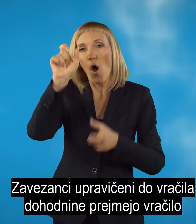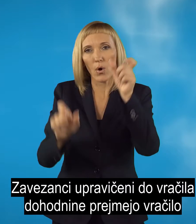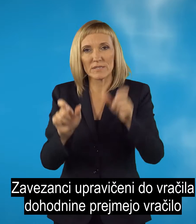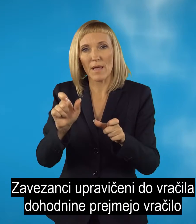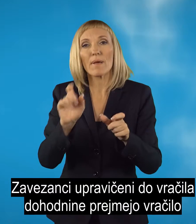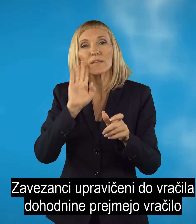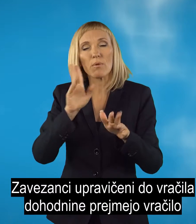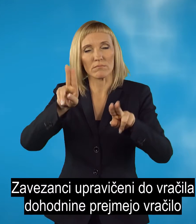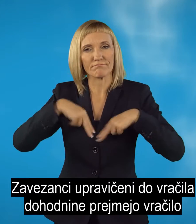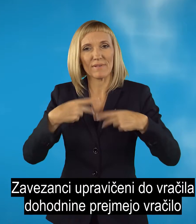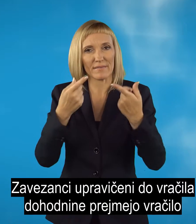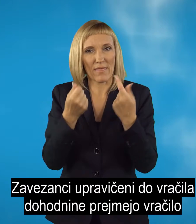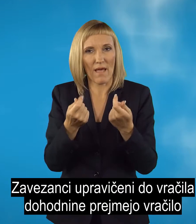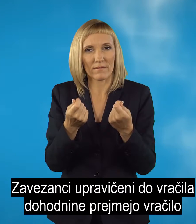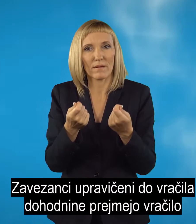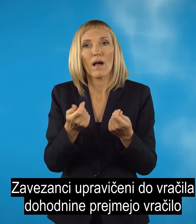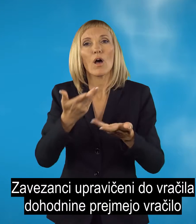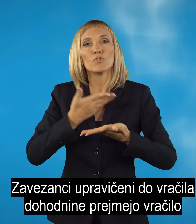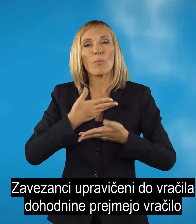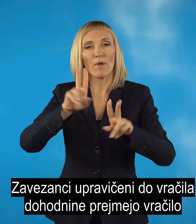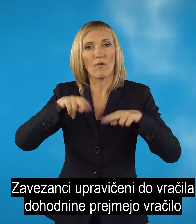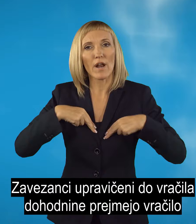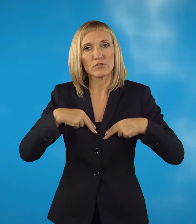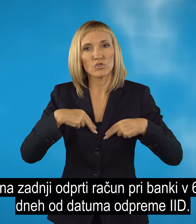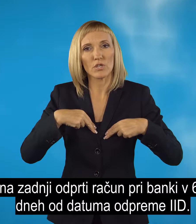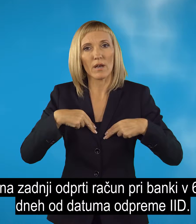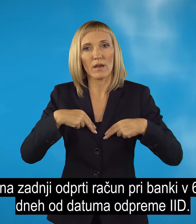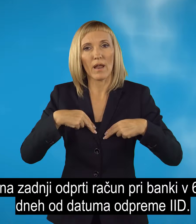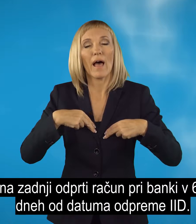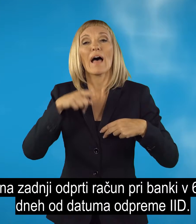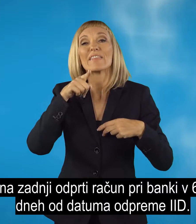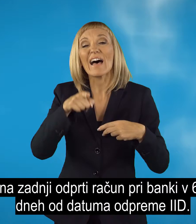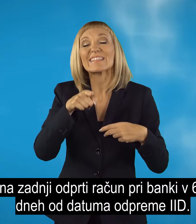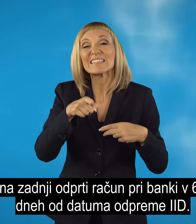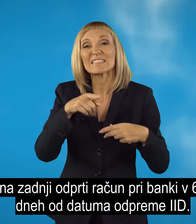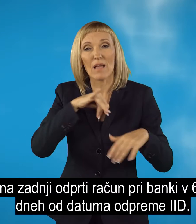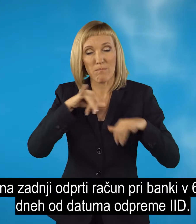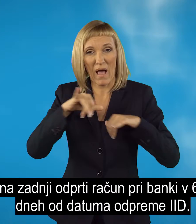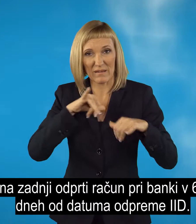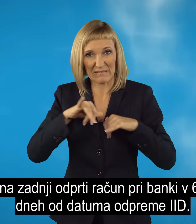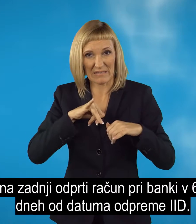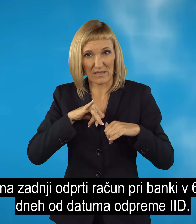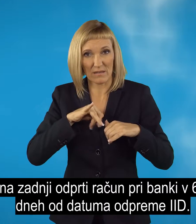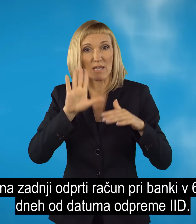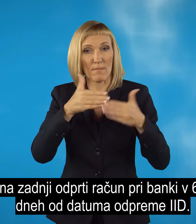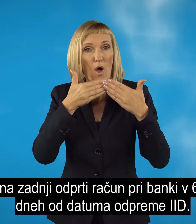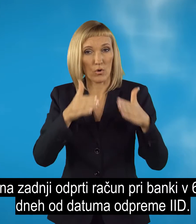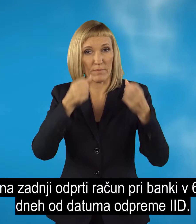Zavezanci upravičeni do vračila dohodnine prejmejo vračilo na zadnji odprti račun pri banki v 60 dneh od datuma